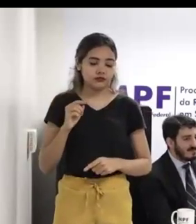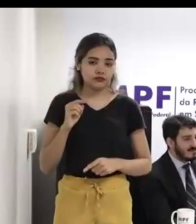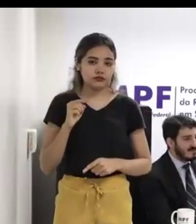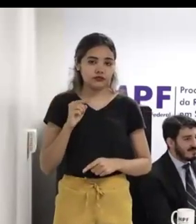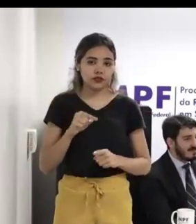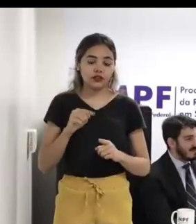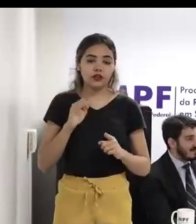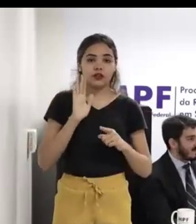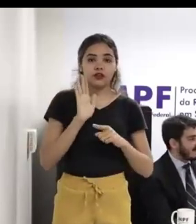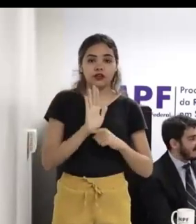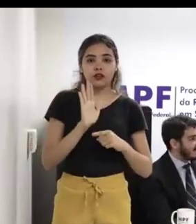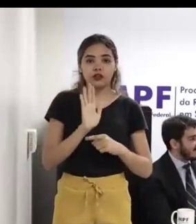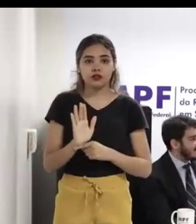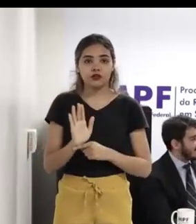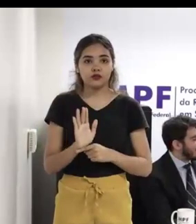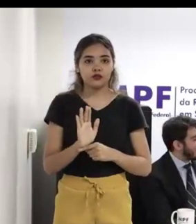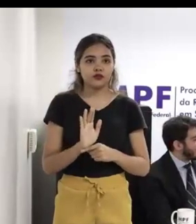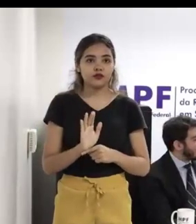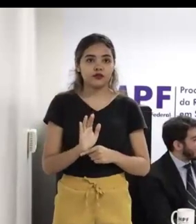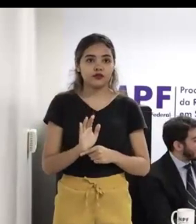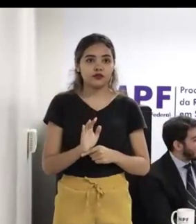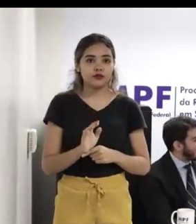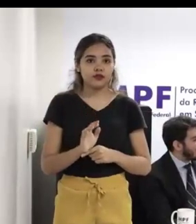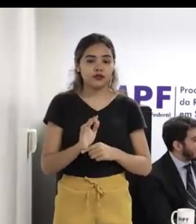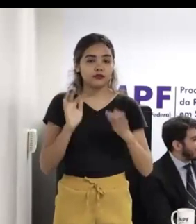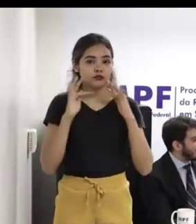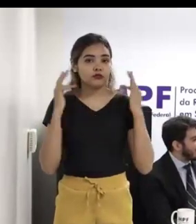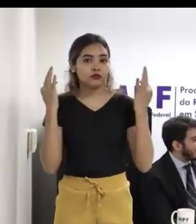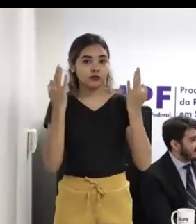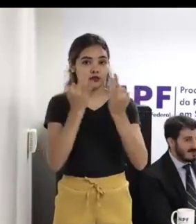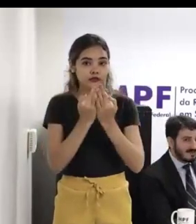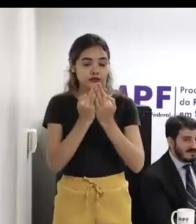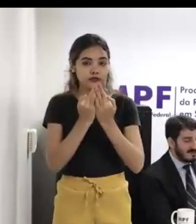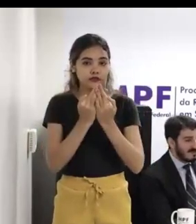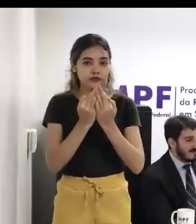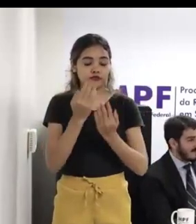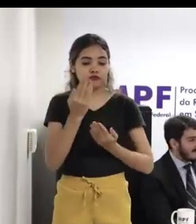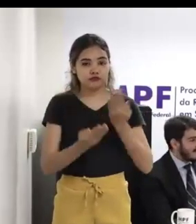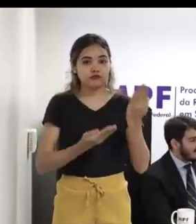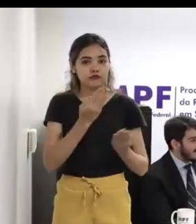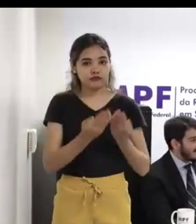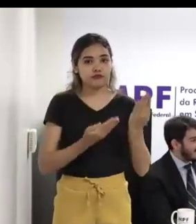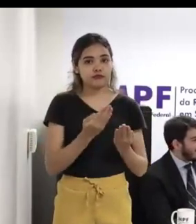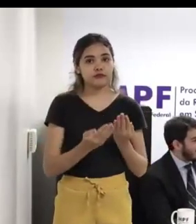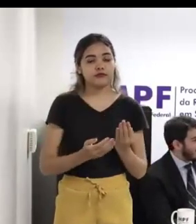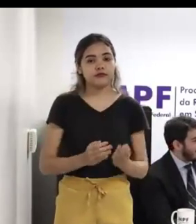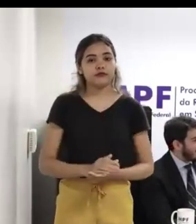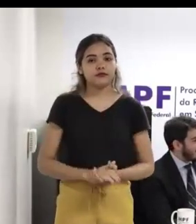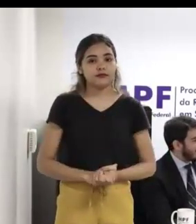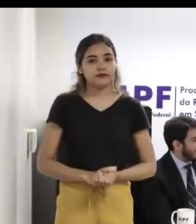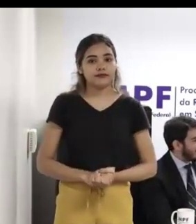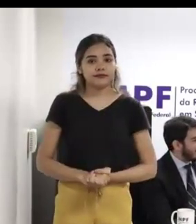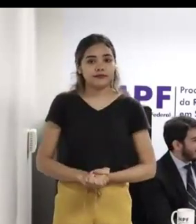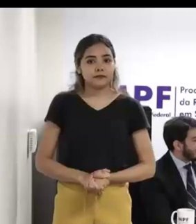de um programa que o município tem que é o de unidade de família acolhedora institucional então a gente fica